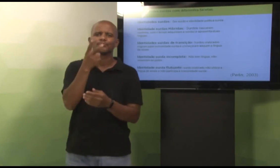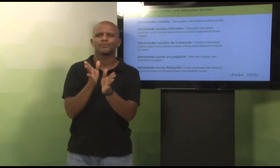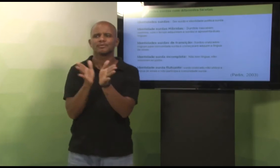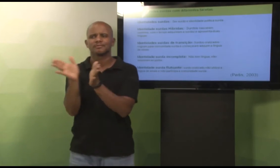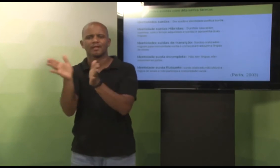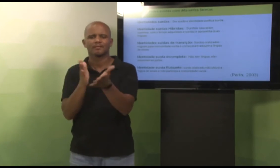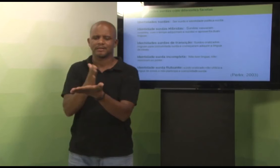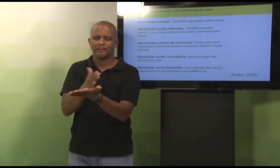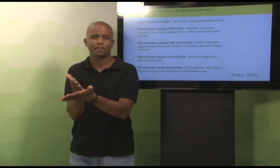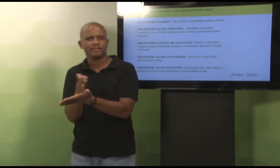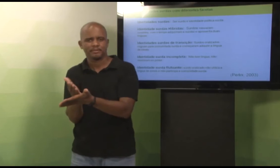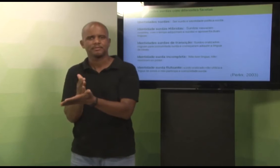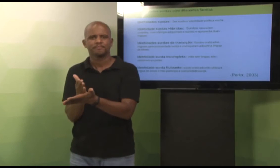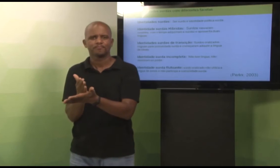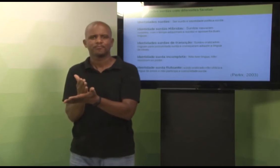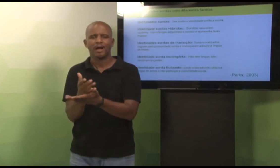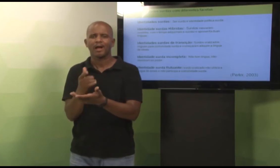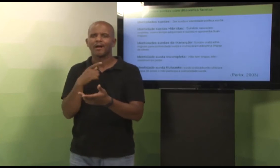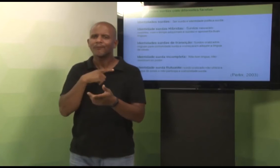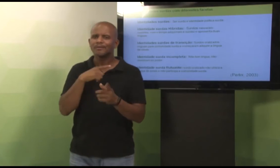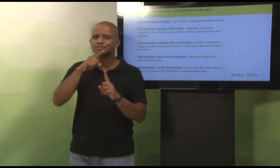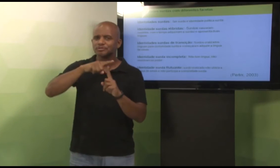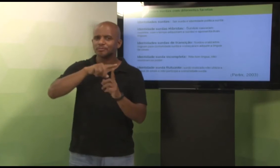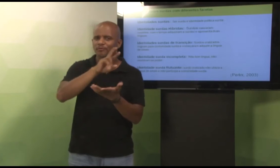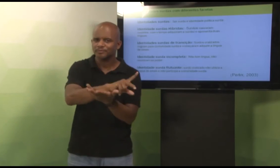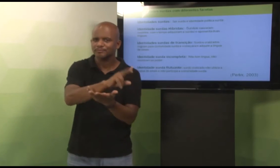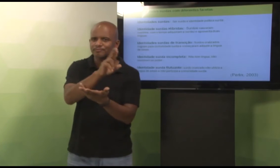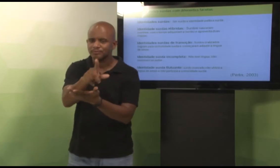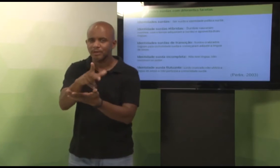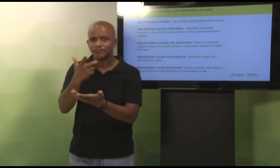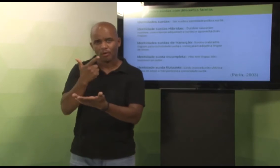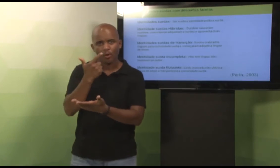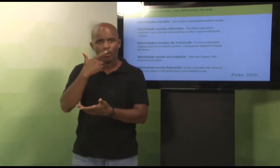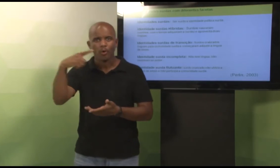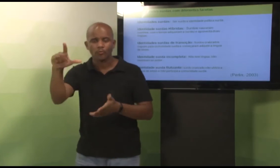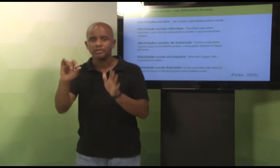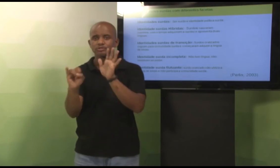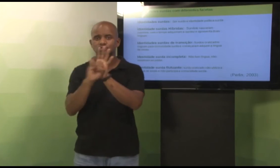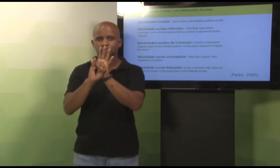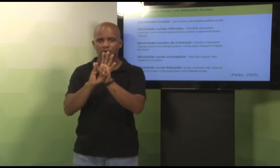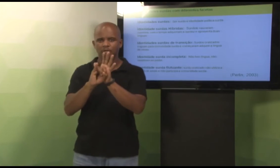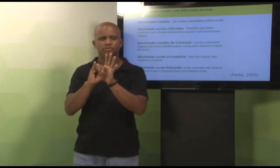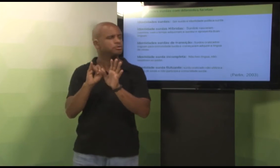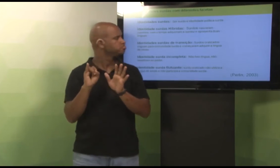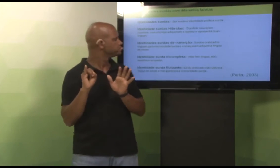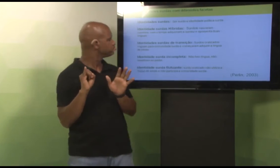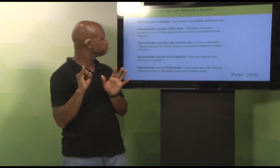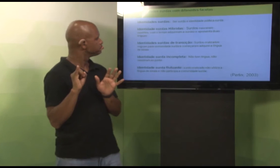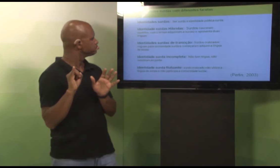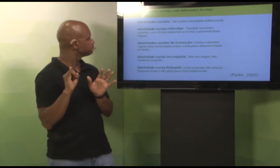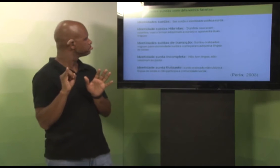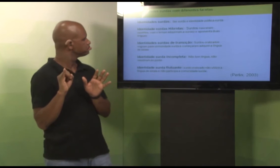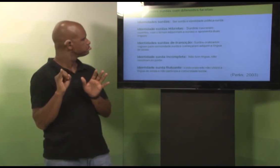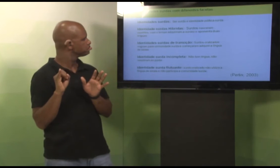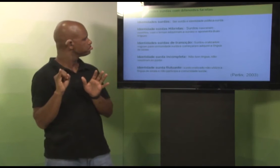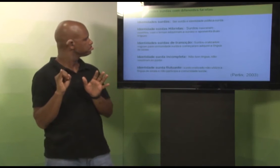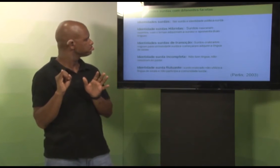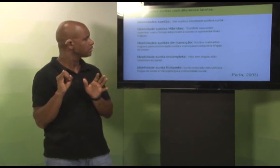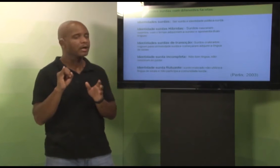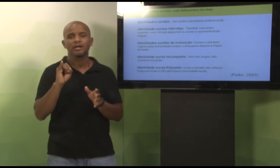desenvolve o processo de leitura labial, então ele fica nessa linha, nessa fronteira. Então, ele tem uma identidade